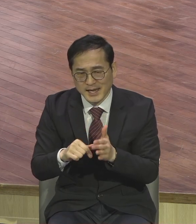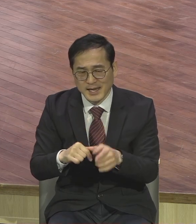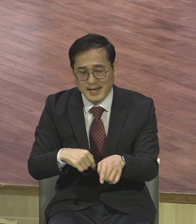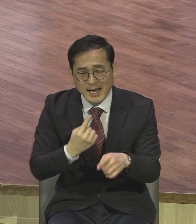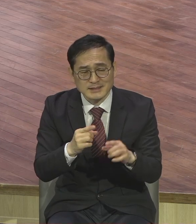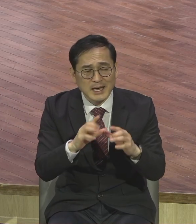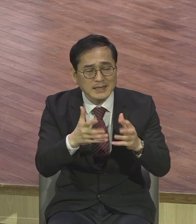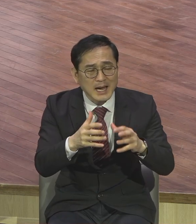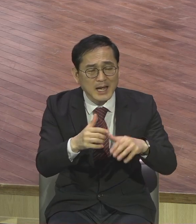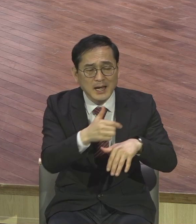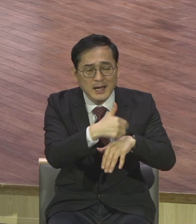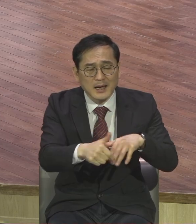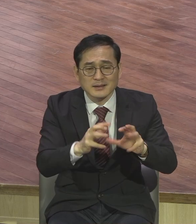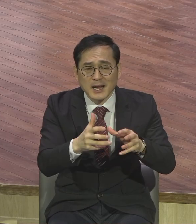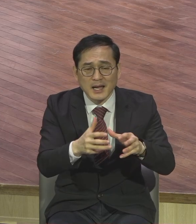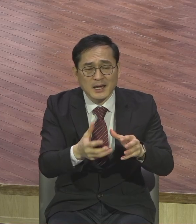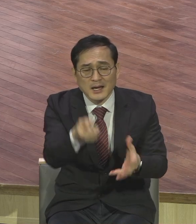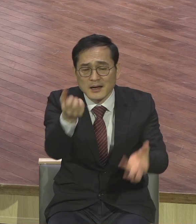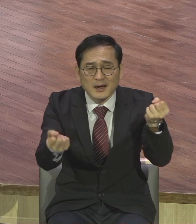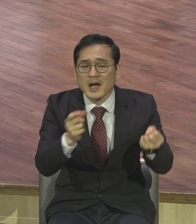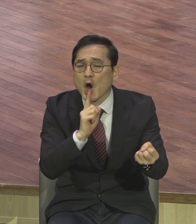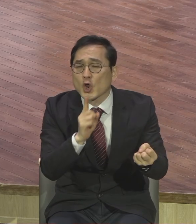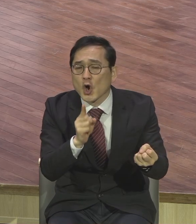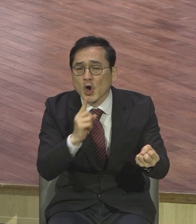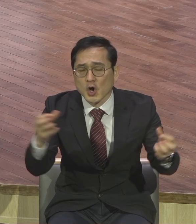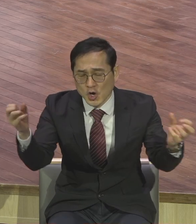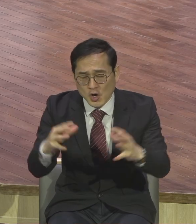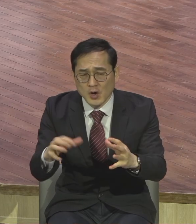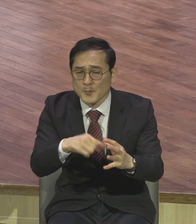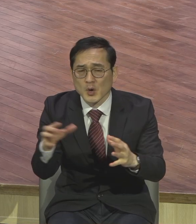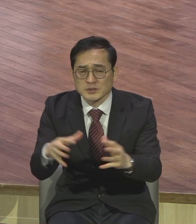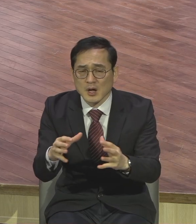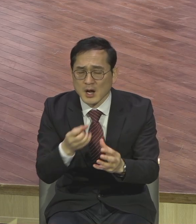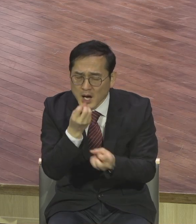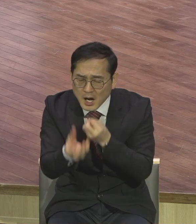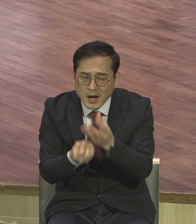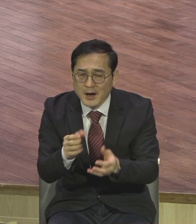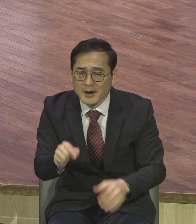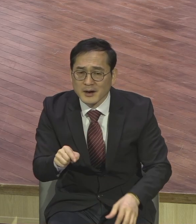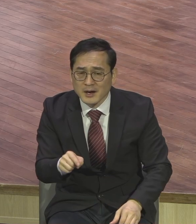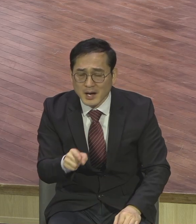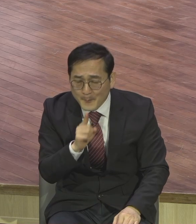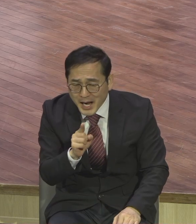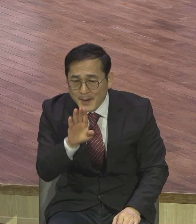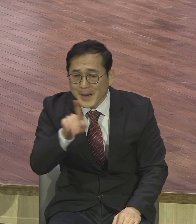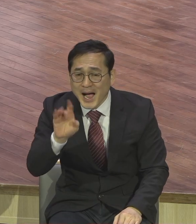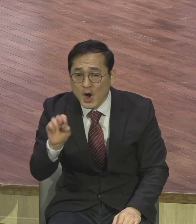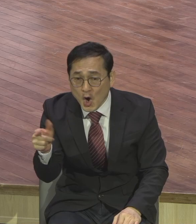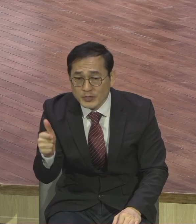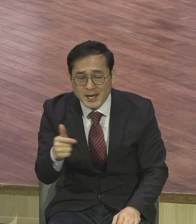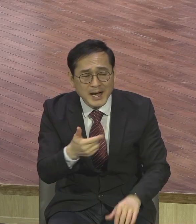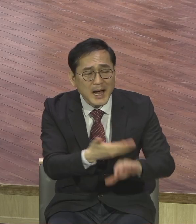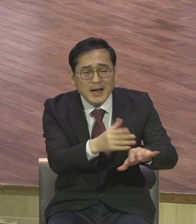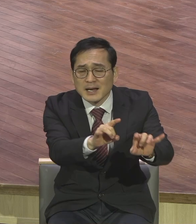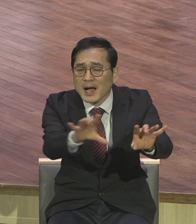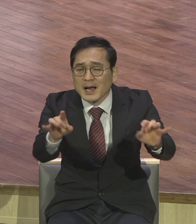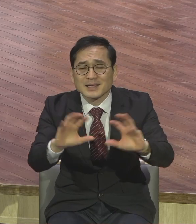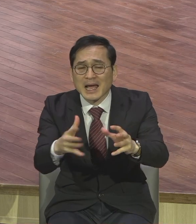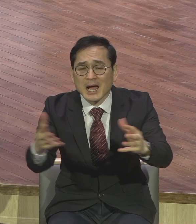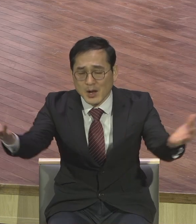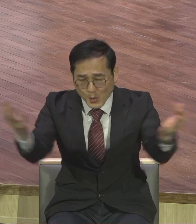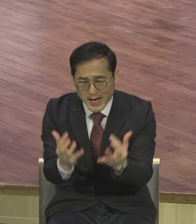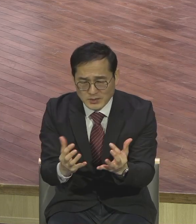120명이 나와서 방언을 막 하는데 그 방언은 천상 방언이 아니라 지상 방언이요. 그러니까 막 각 나라별로 말을 하니까